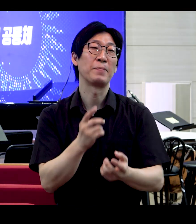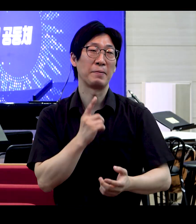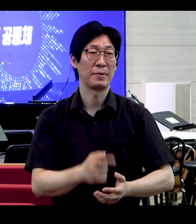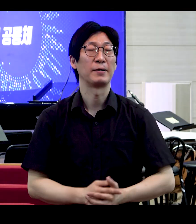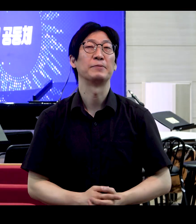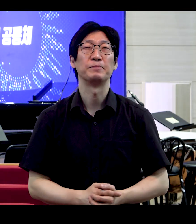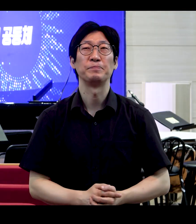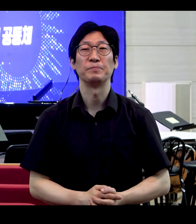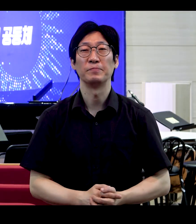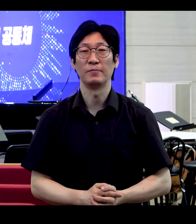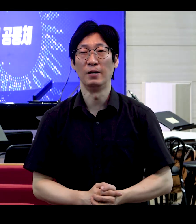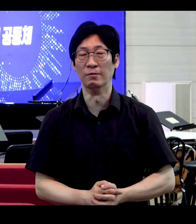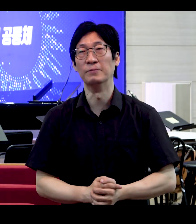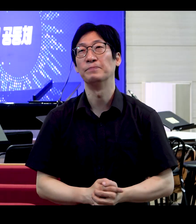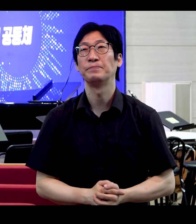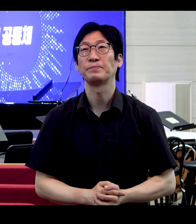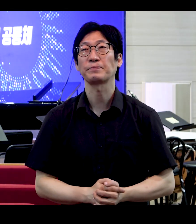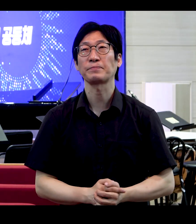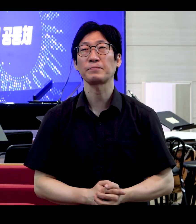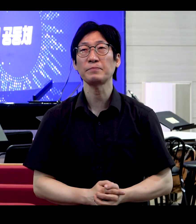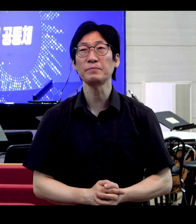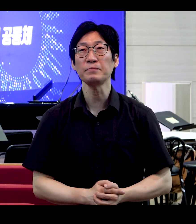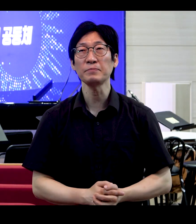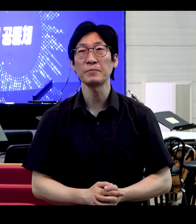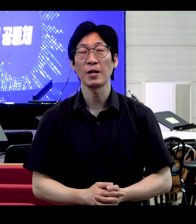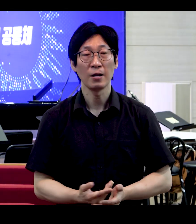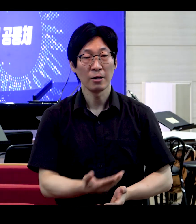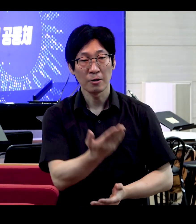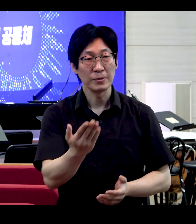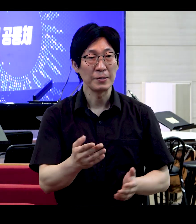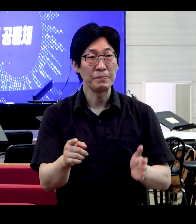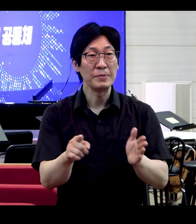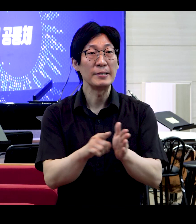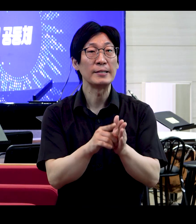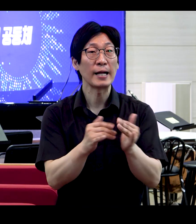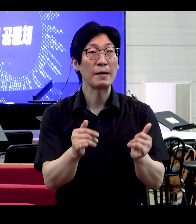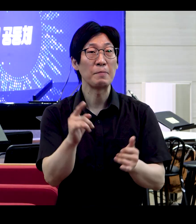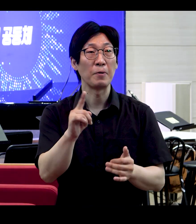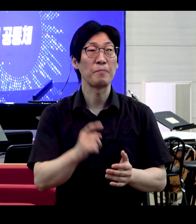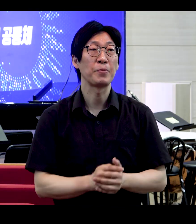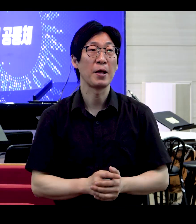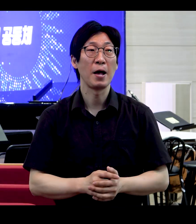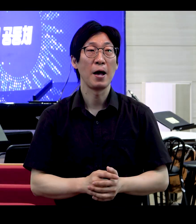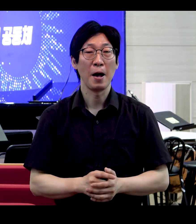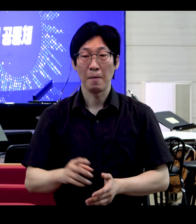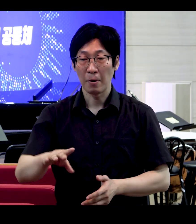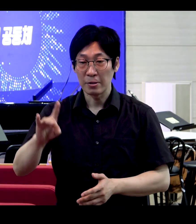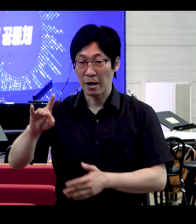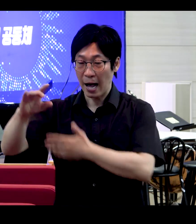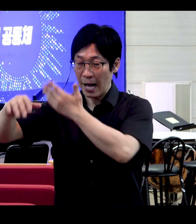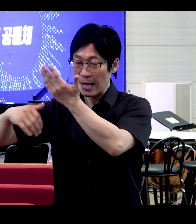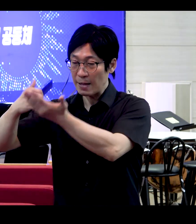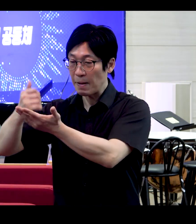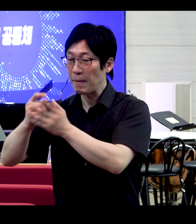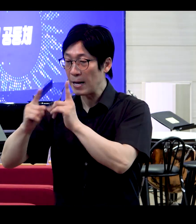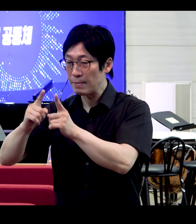포인트예요. 여러분, 우리 신앙생활은요, 무엇보다 먼저 하나님